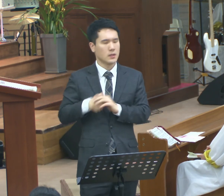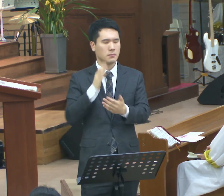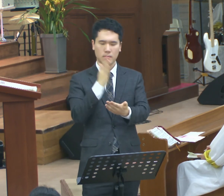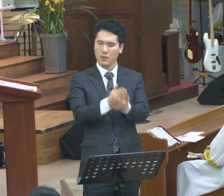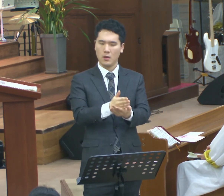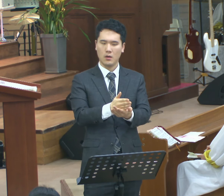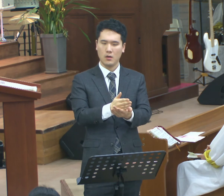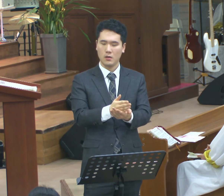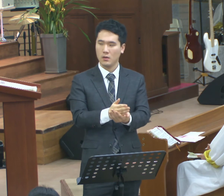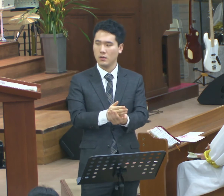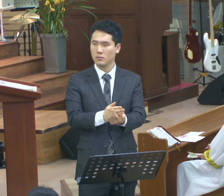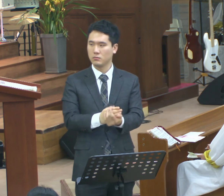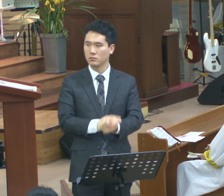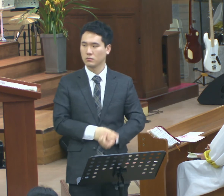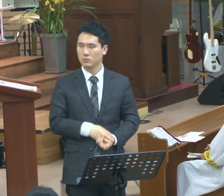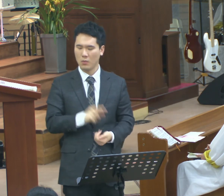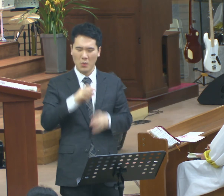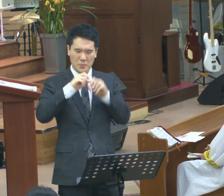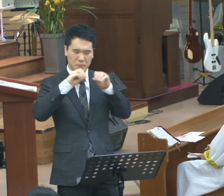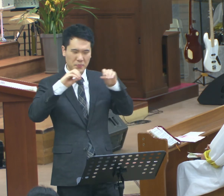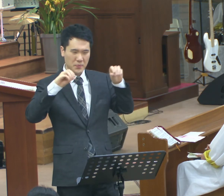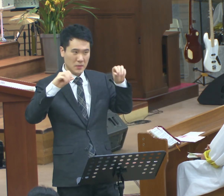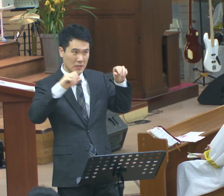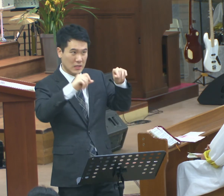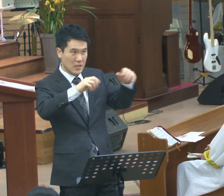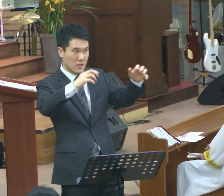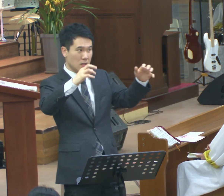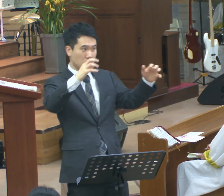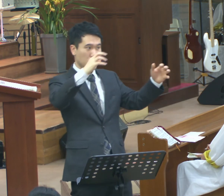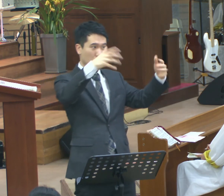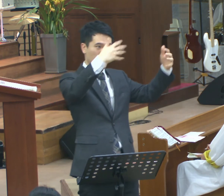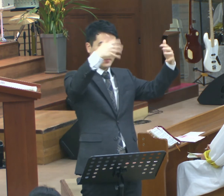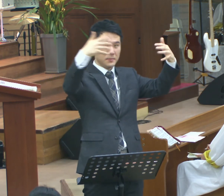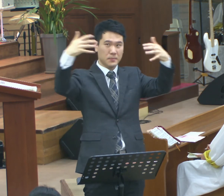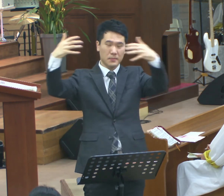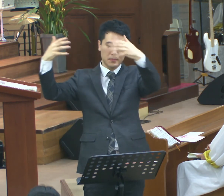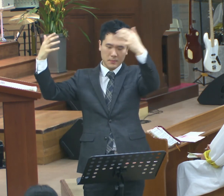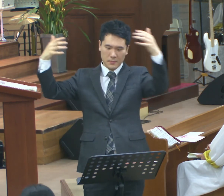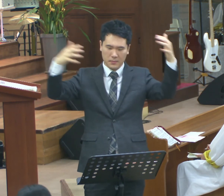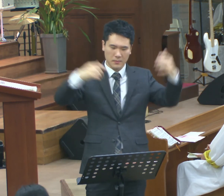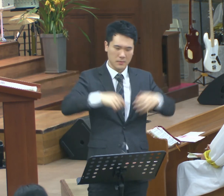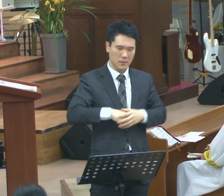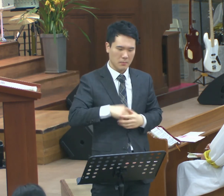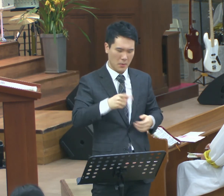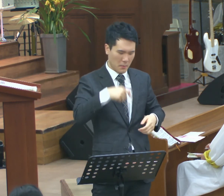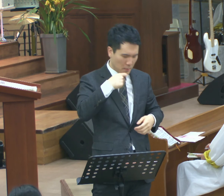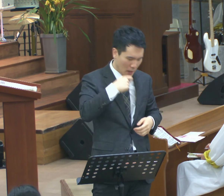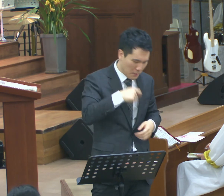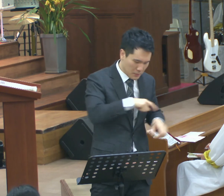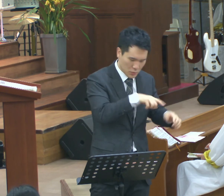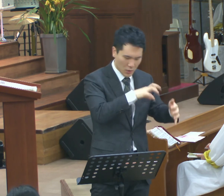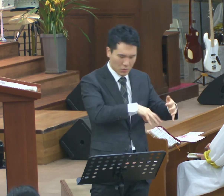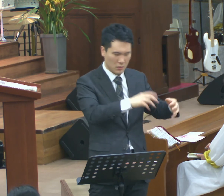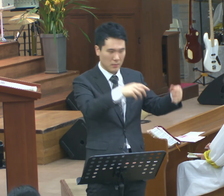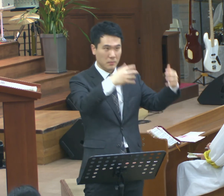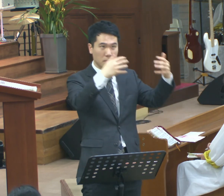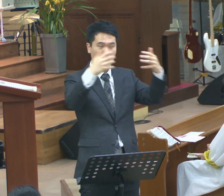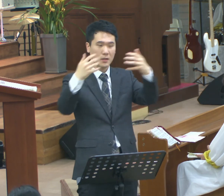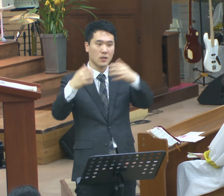미세 플라스틱이 막 온 사방에 퍼져가지고 횟감에도 들어가 있고 소금에도 들어가 있고, 미세 플라스틱을 하루에도 많이 먹는 것 같다